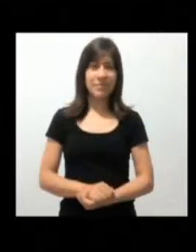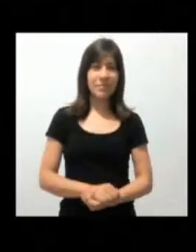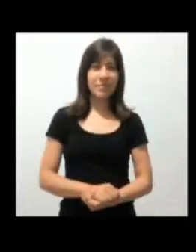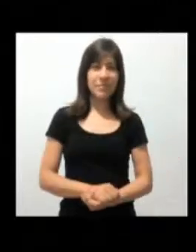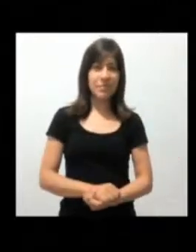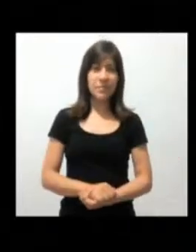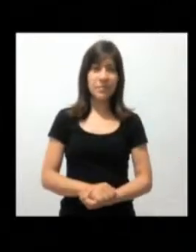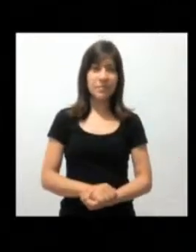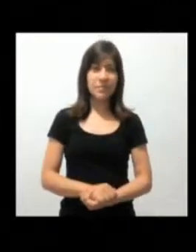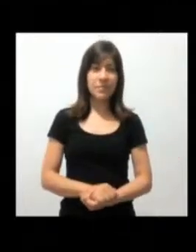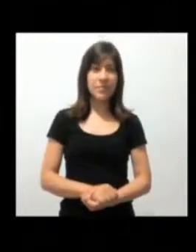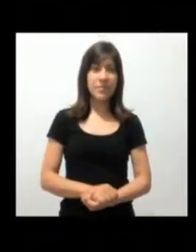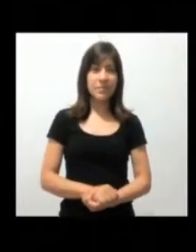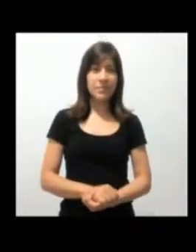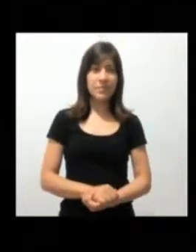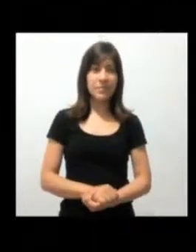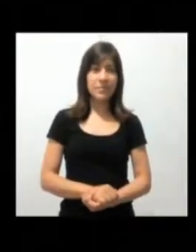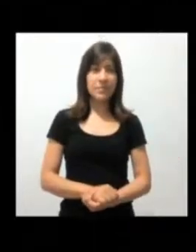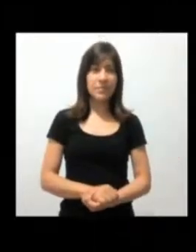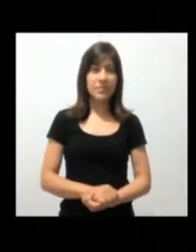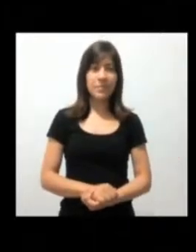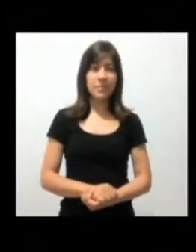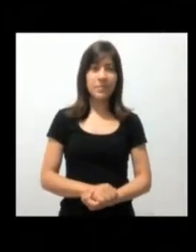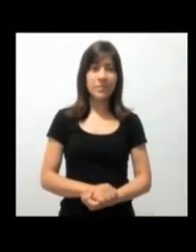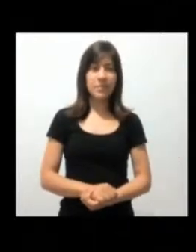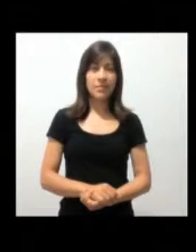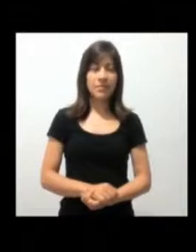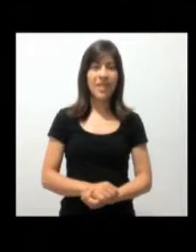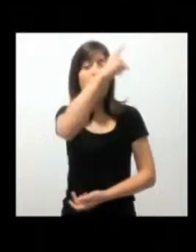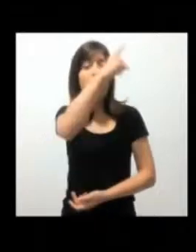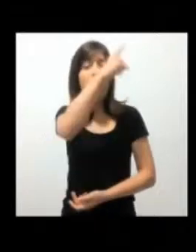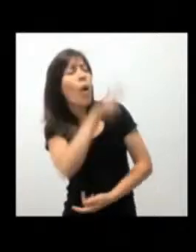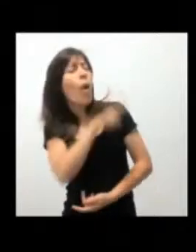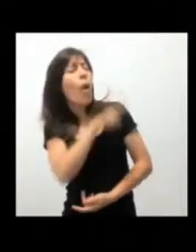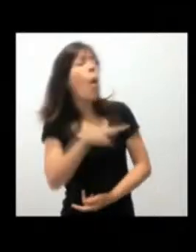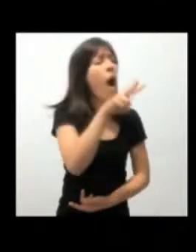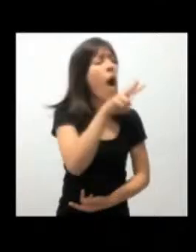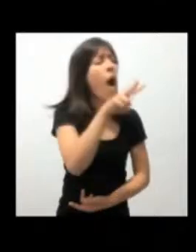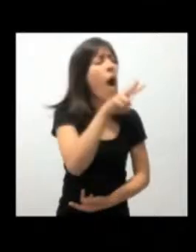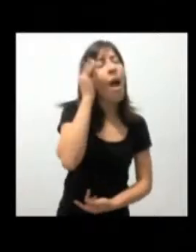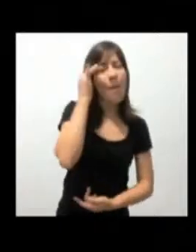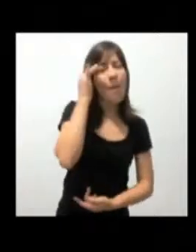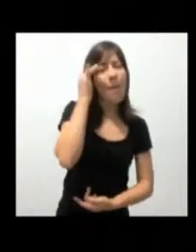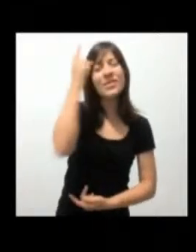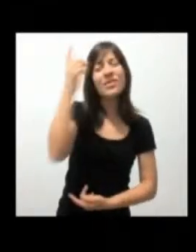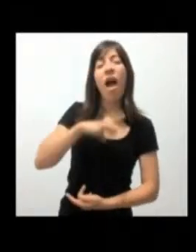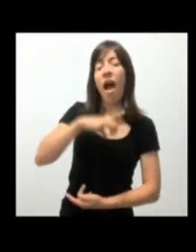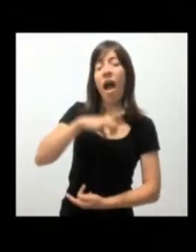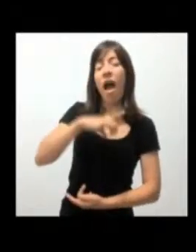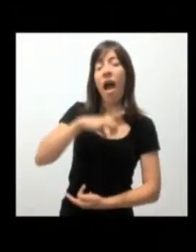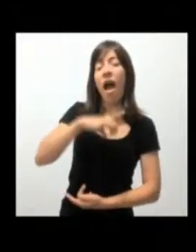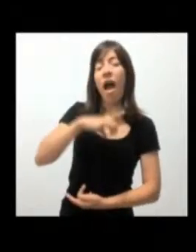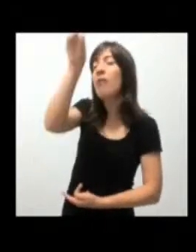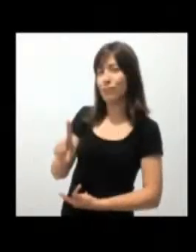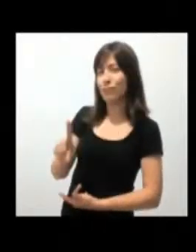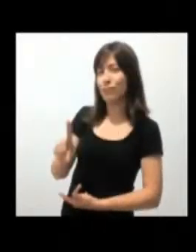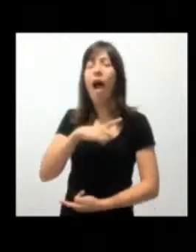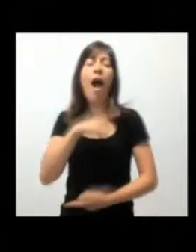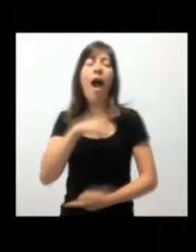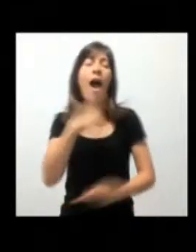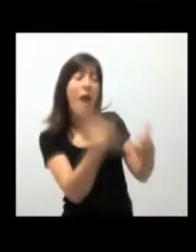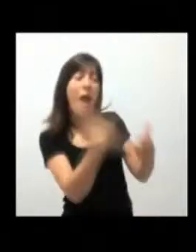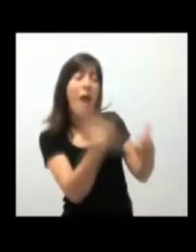pessoas, elas têm uma condição que é jogada nas costas dela e da família delas como